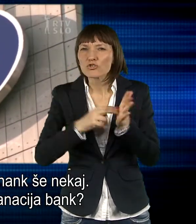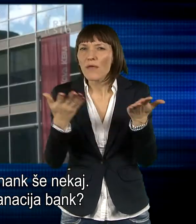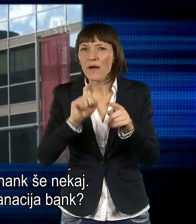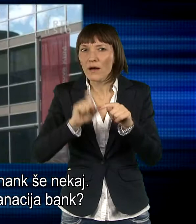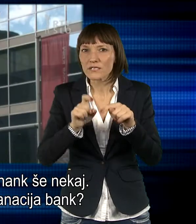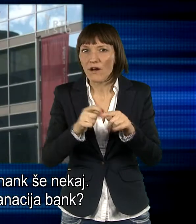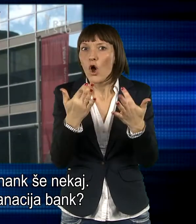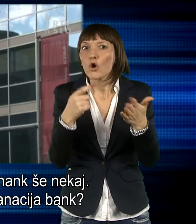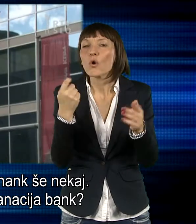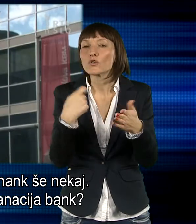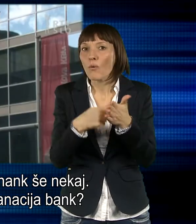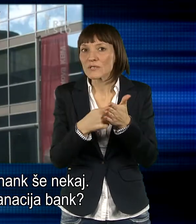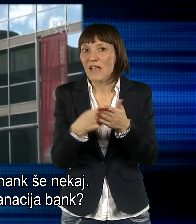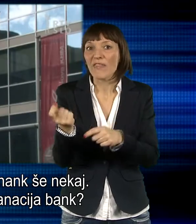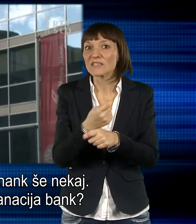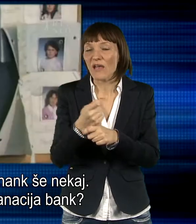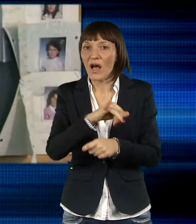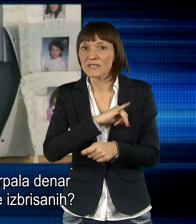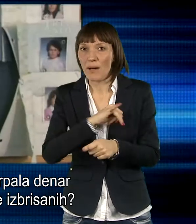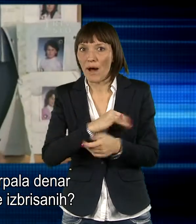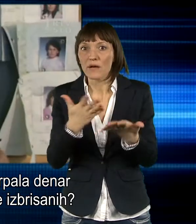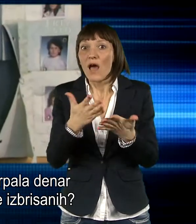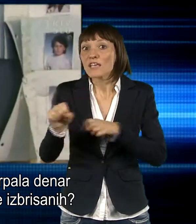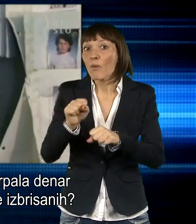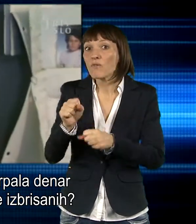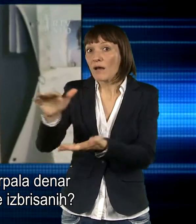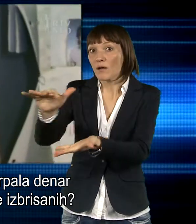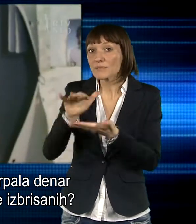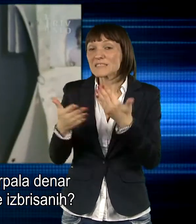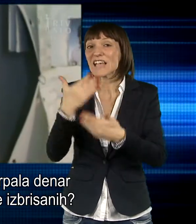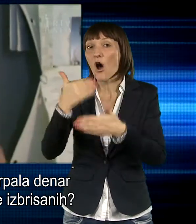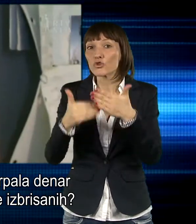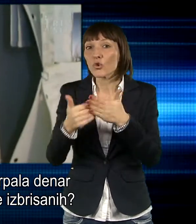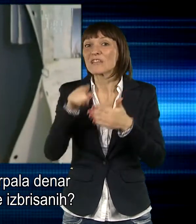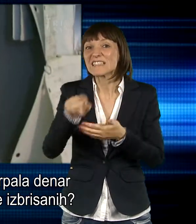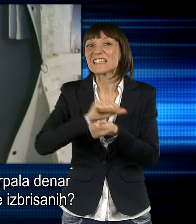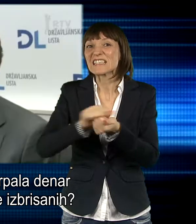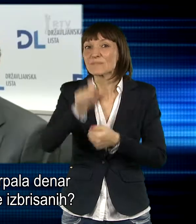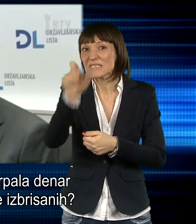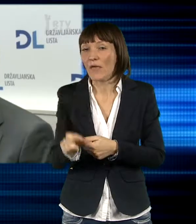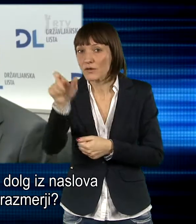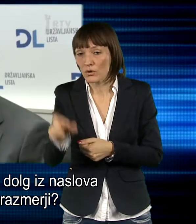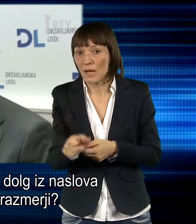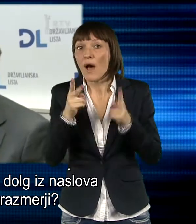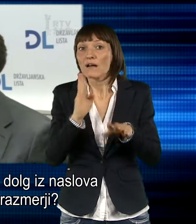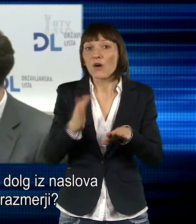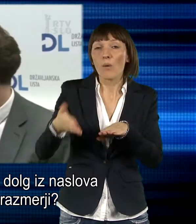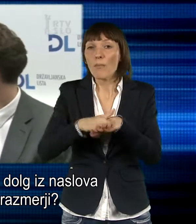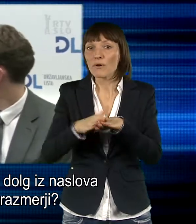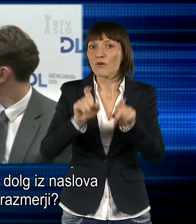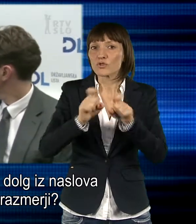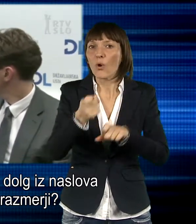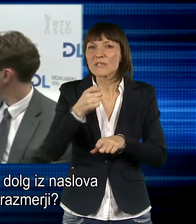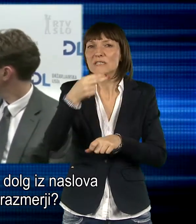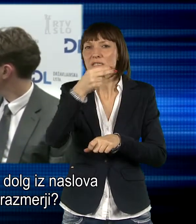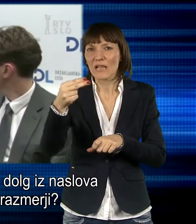nekaj. Koliko bo stala sanacija bank? Kje bo vlada črpala denar za odškodnine izbrisanih? Kako bo poravnala dolg